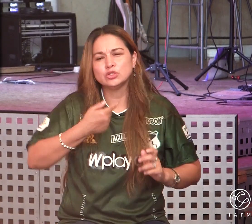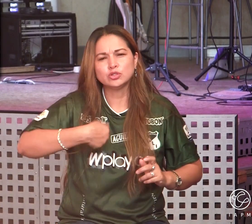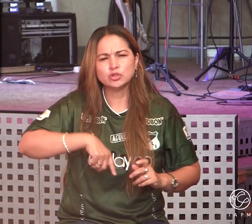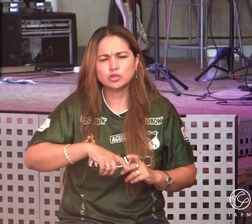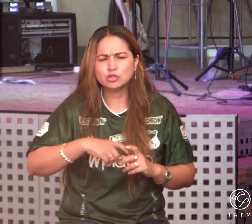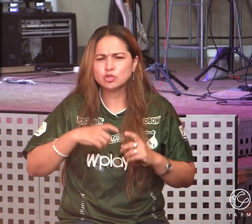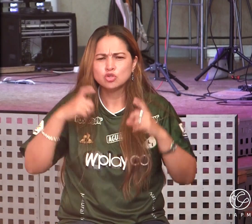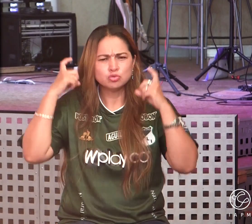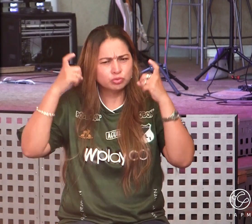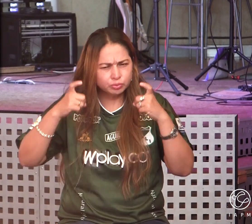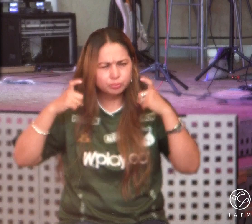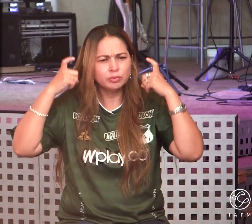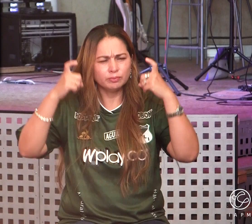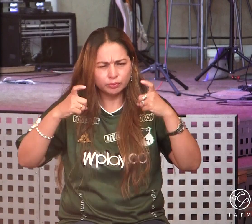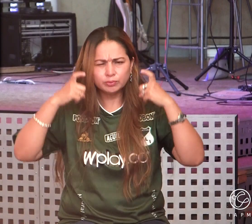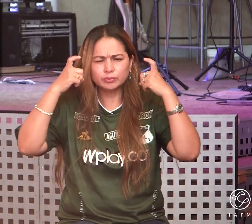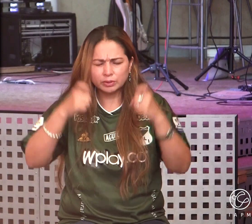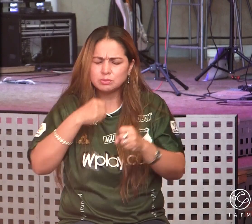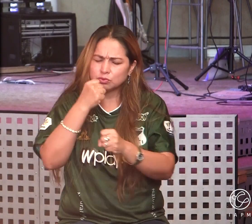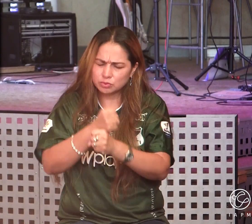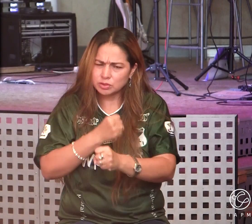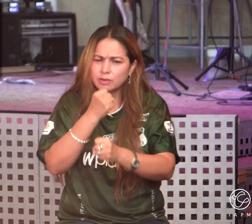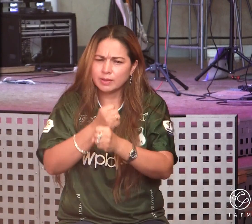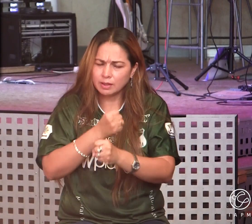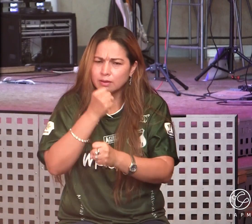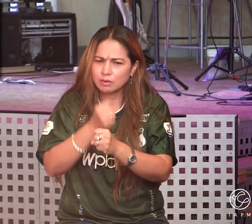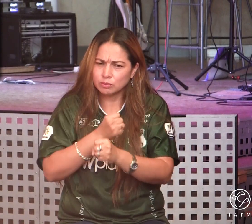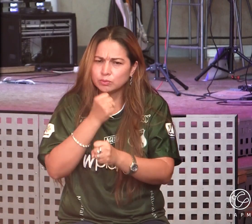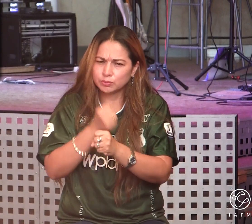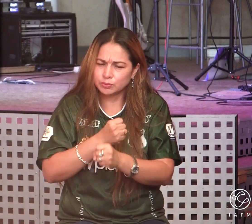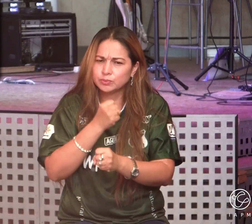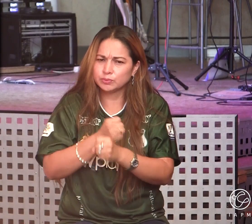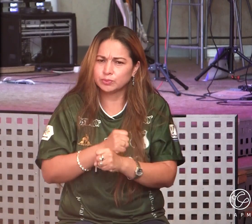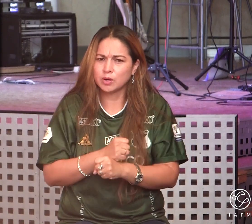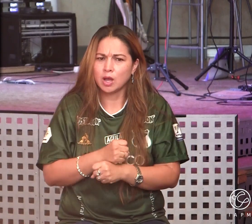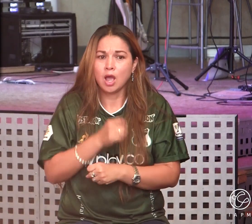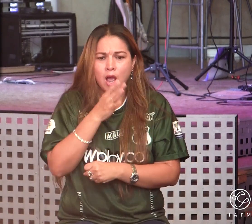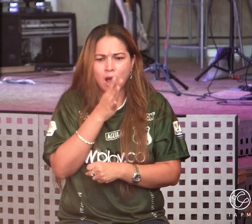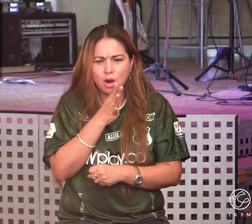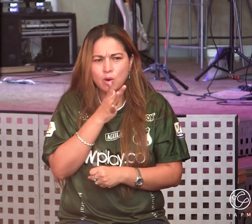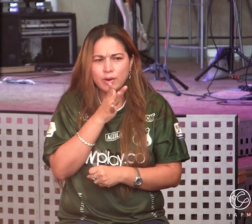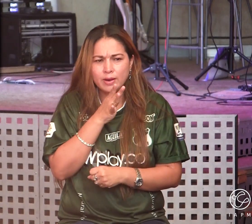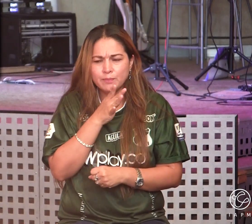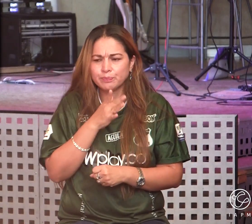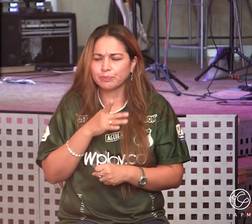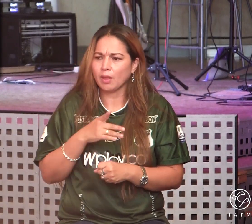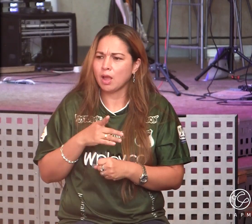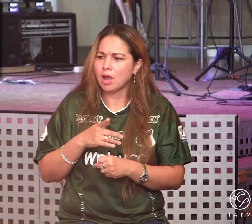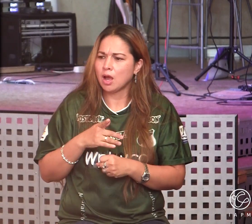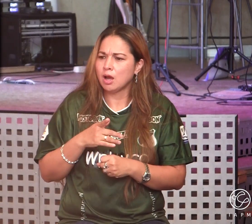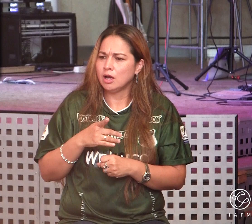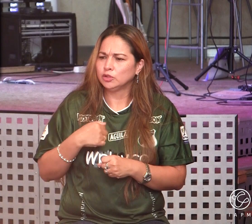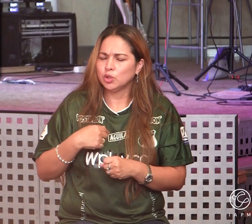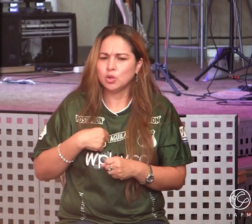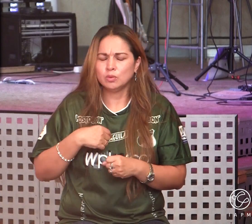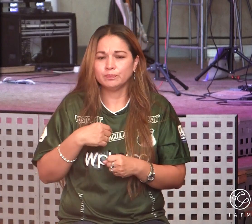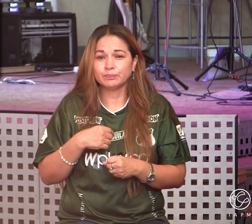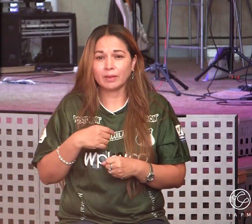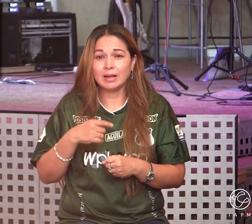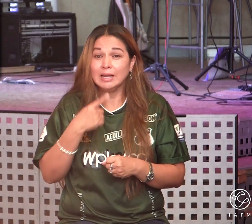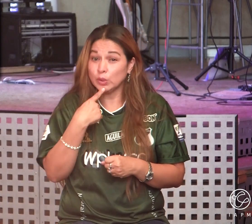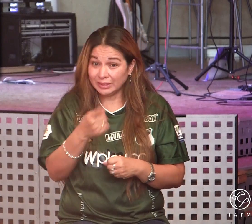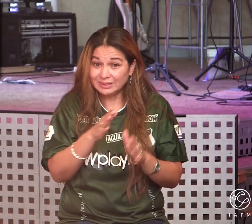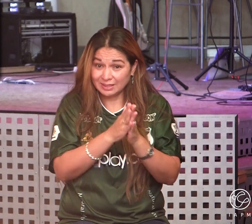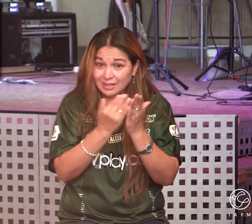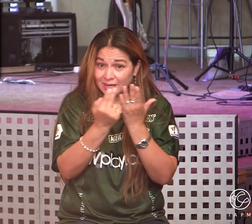producir fruto a la dimensión donde ahora, Dios se lo dijo a Adán, ahora la tierra te va a producir espinos y abrojos, con el sudor de tu frente vas a tener